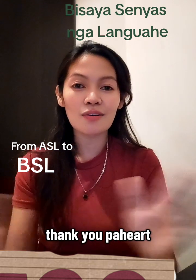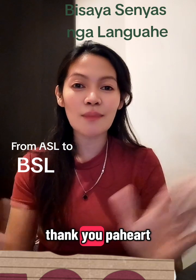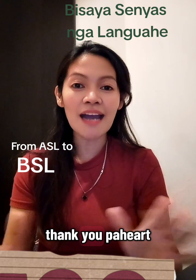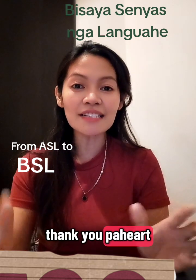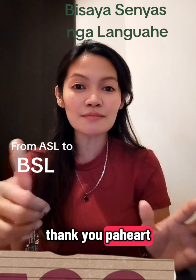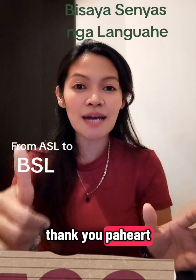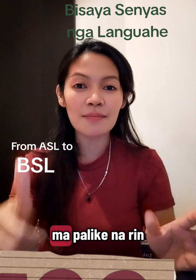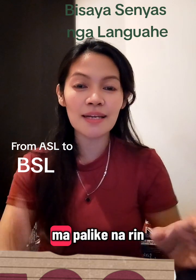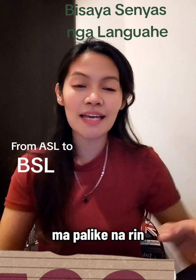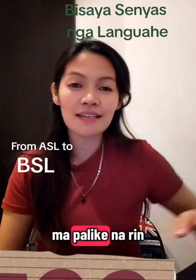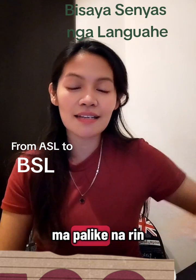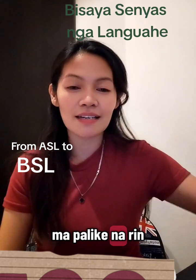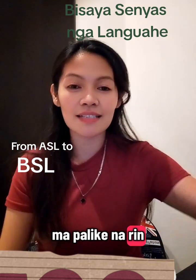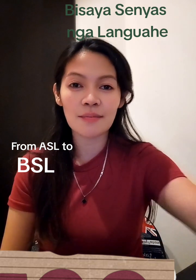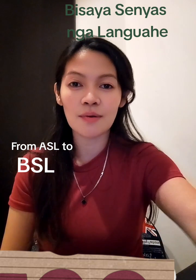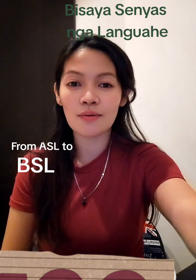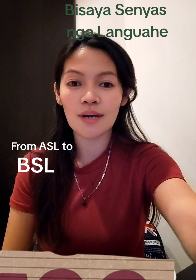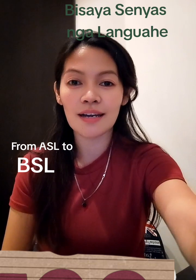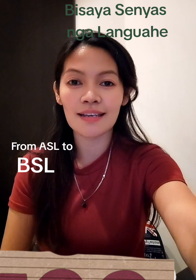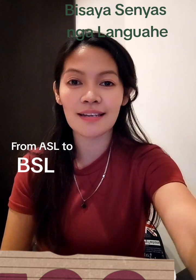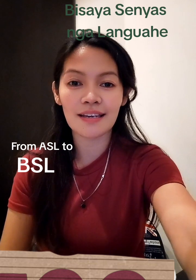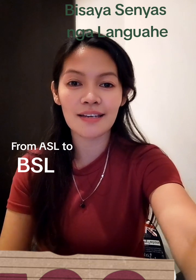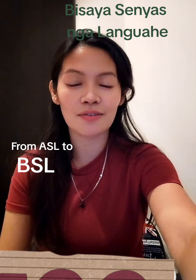pa heart ma pa like na rin nakita man ko nga like ka no.